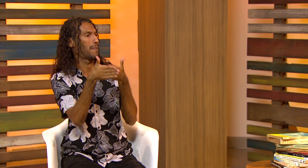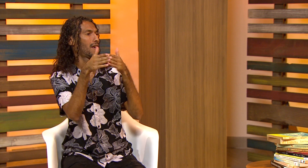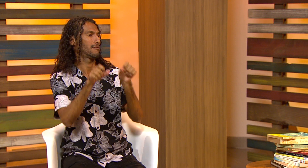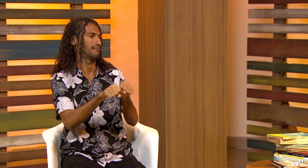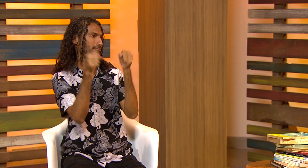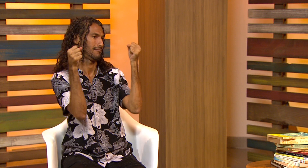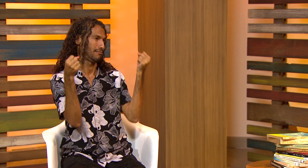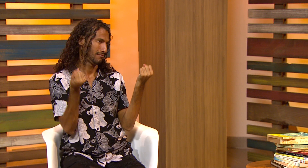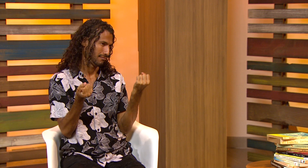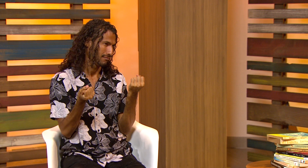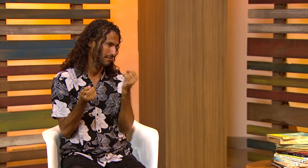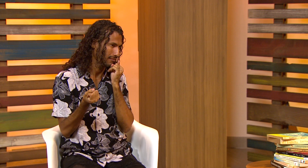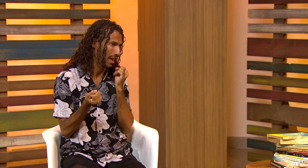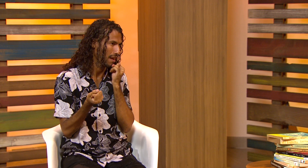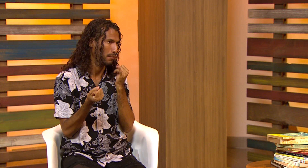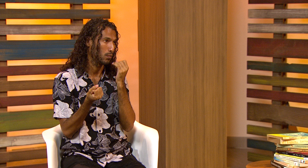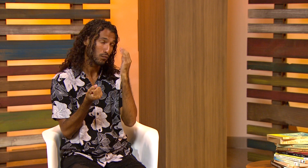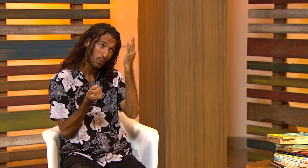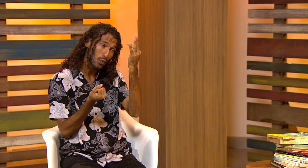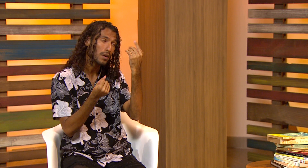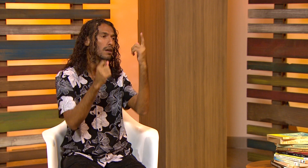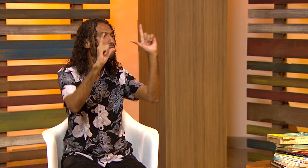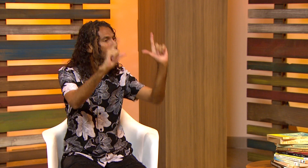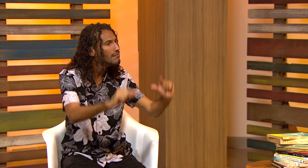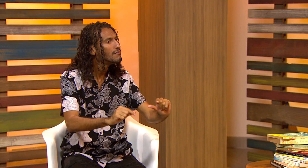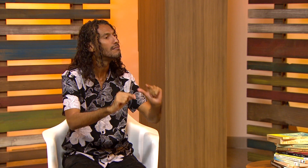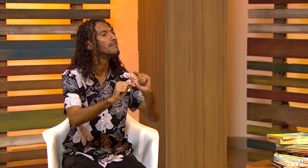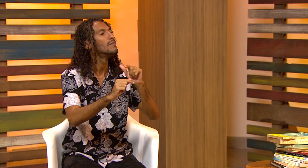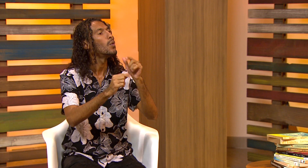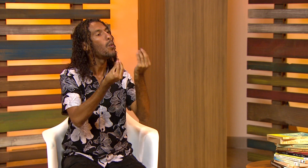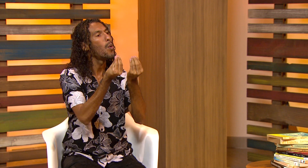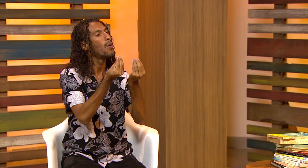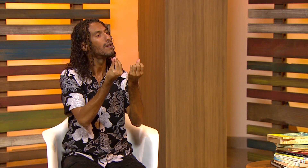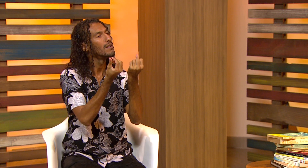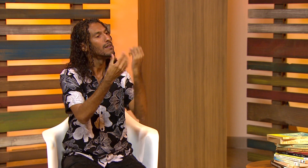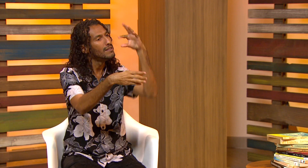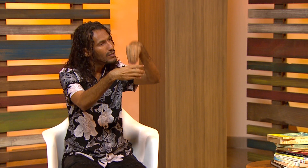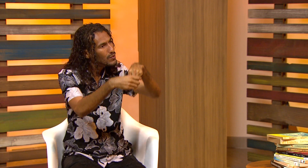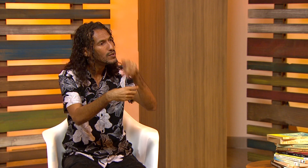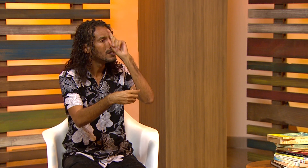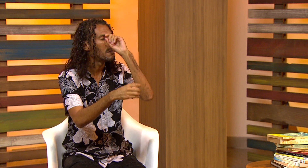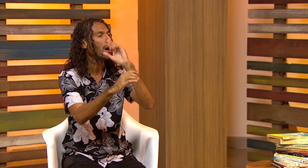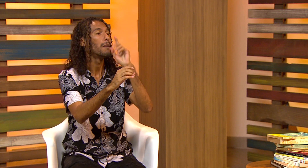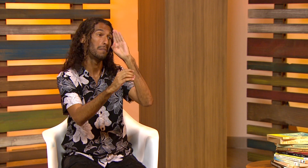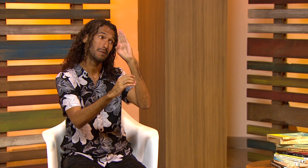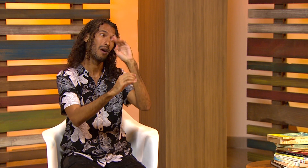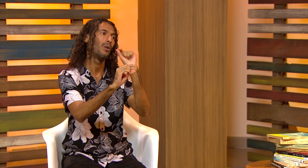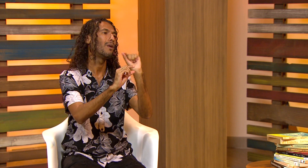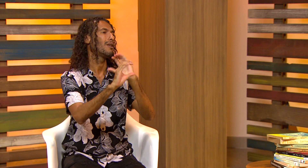para a gente poder desempenhar e quebrar essa barreira. Mas como que a gente poderia diminuir,